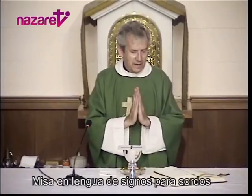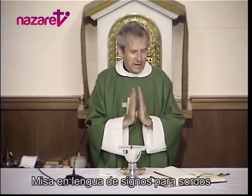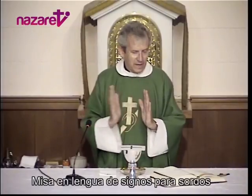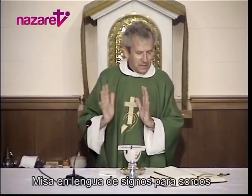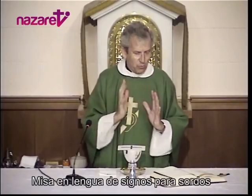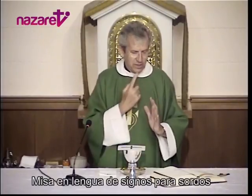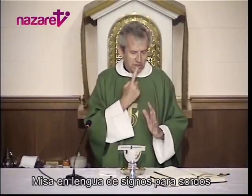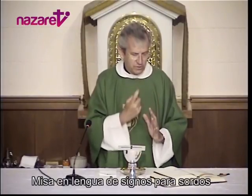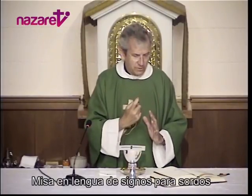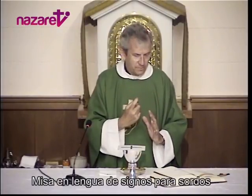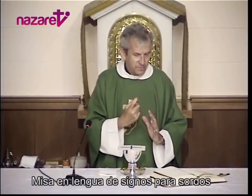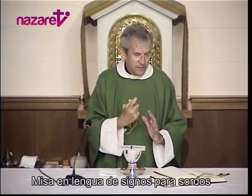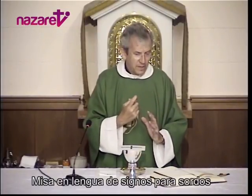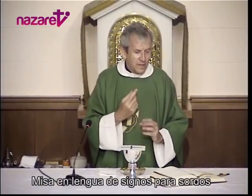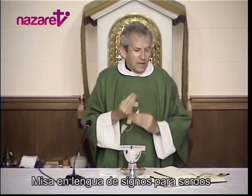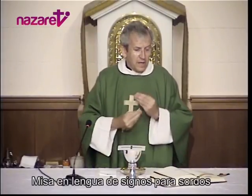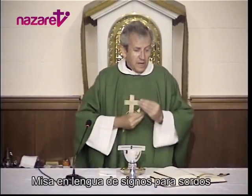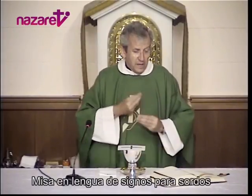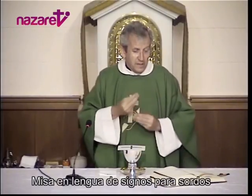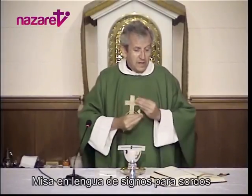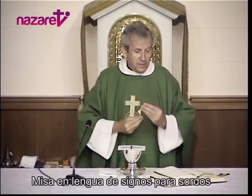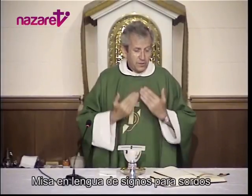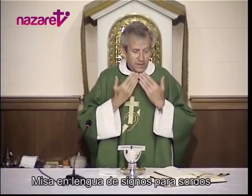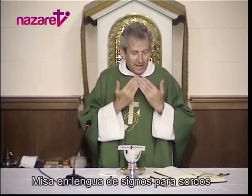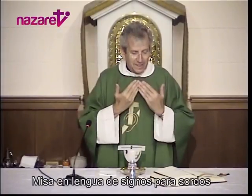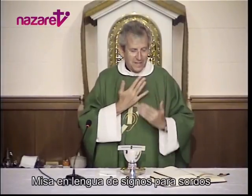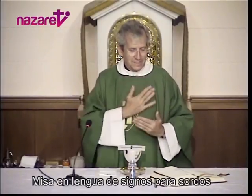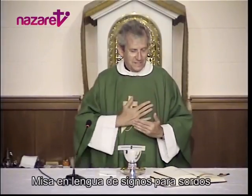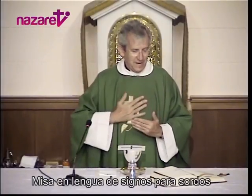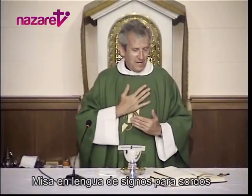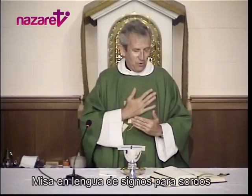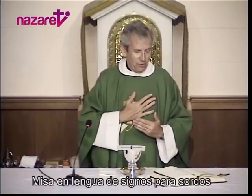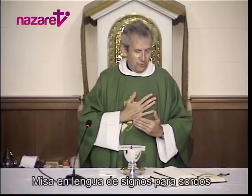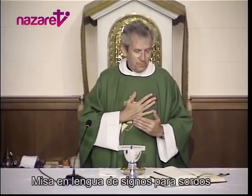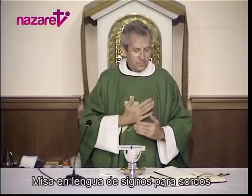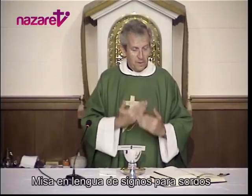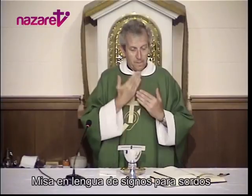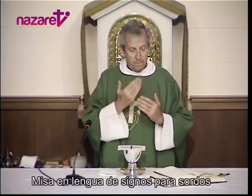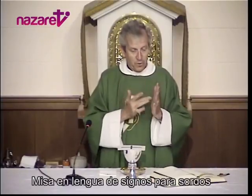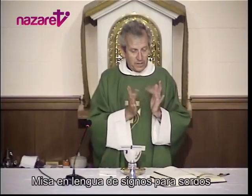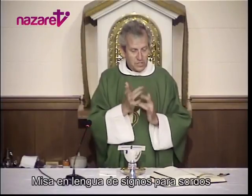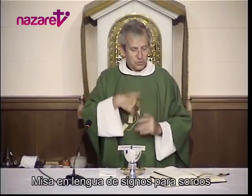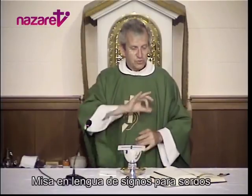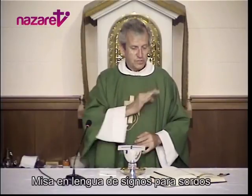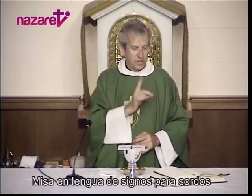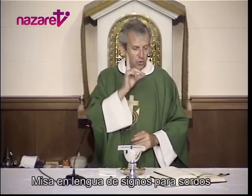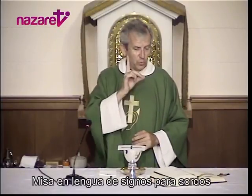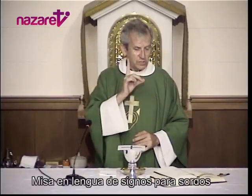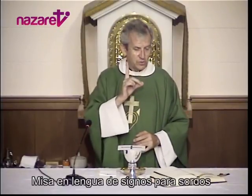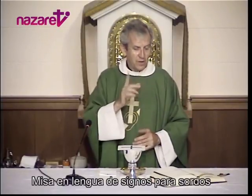la tribulación, ni la acción de gracias en el gozo. Por Cristo, Señor nuestro,